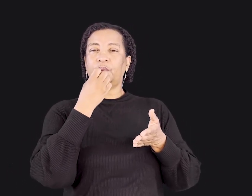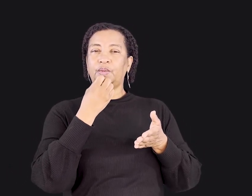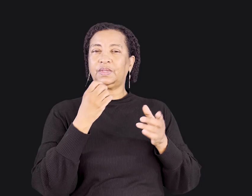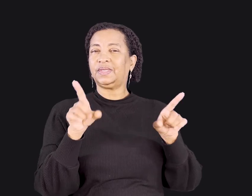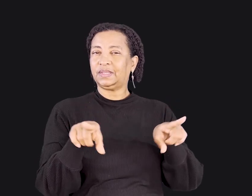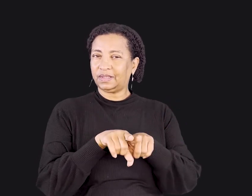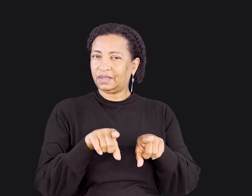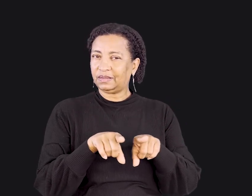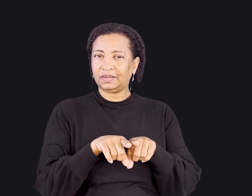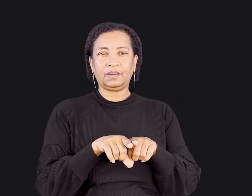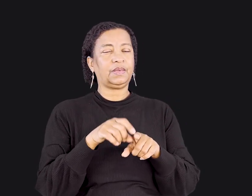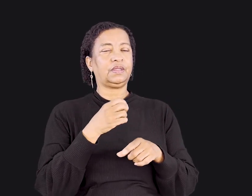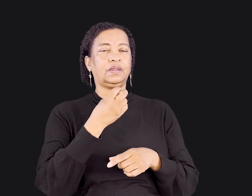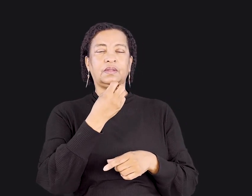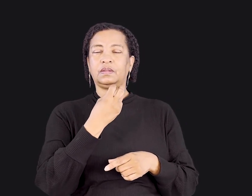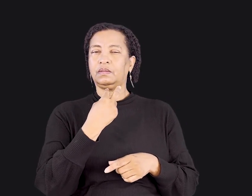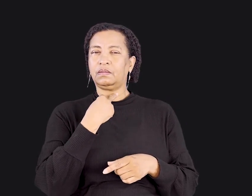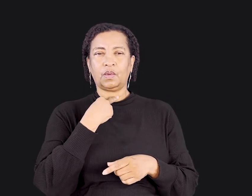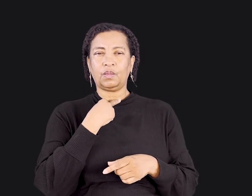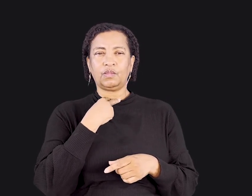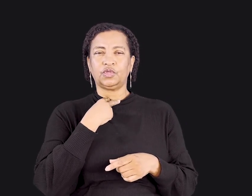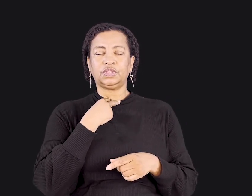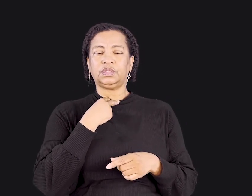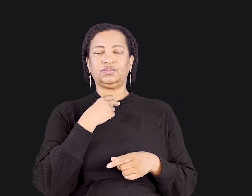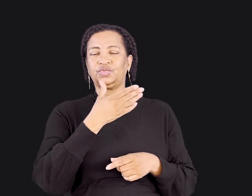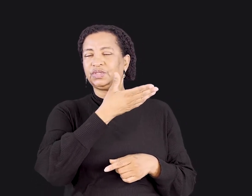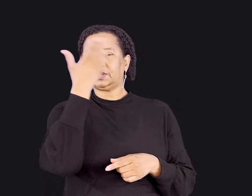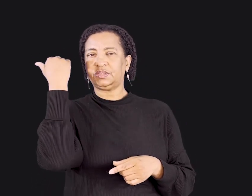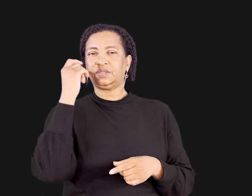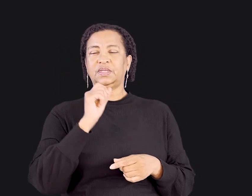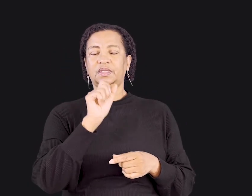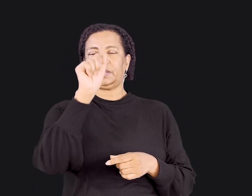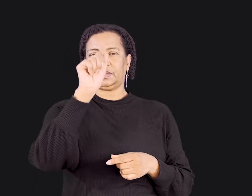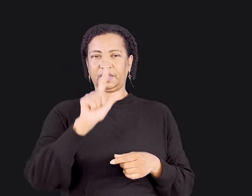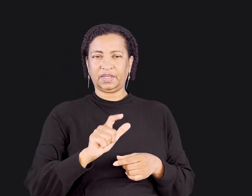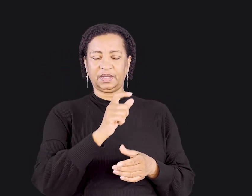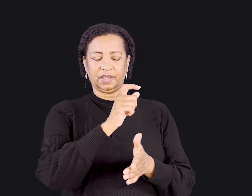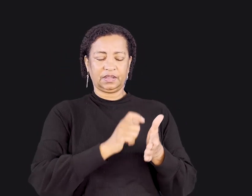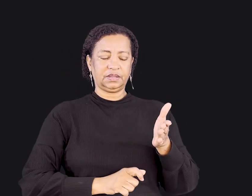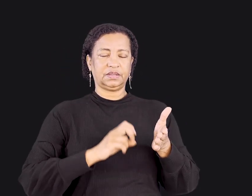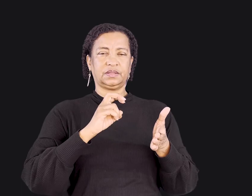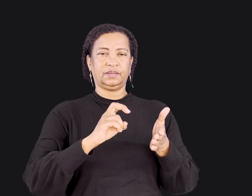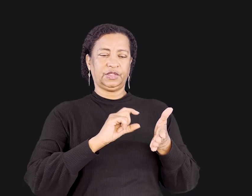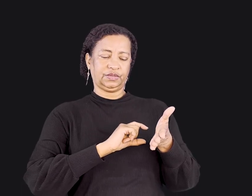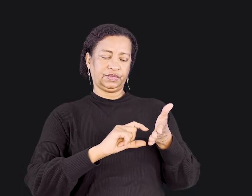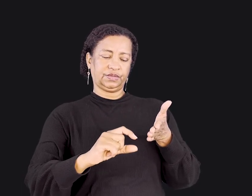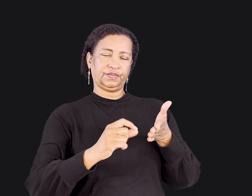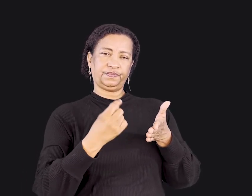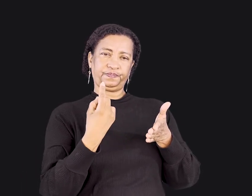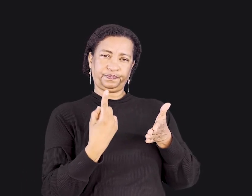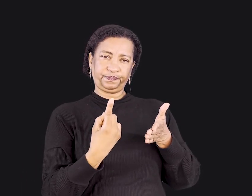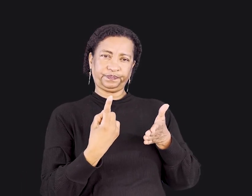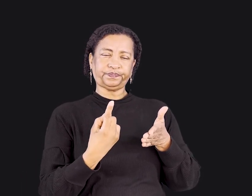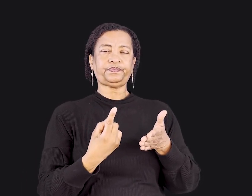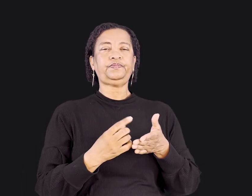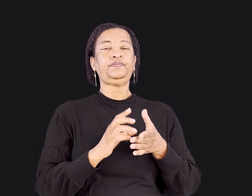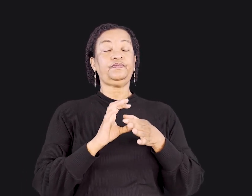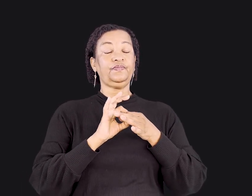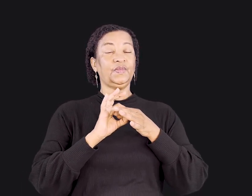podemos deixar passar em branco é Gálatas 5 e verso 1. Foi para a liberdade que